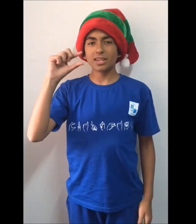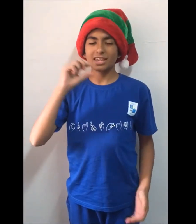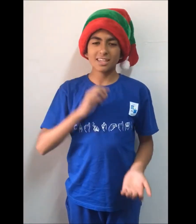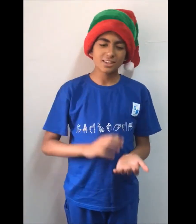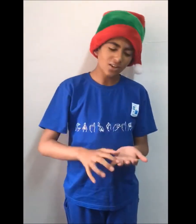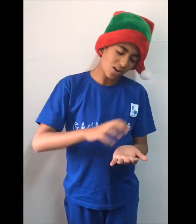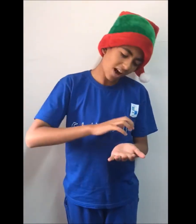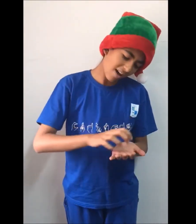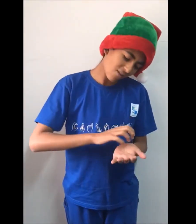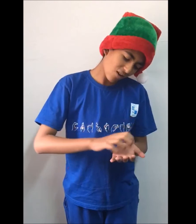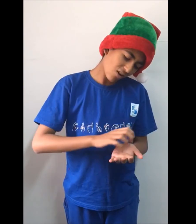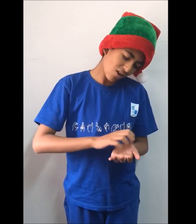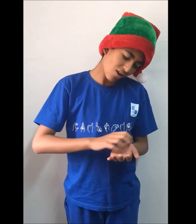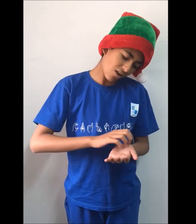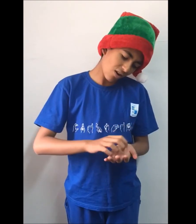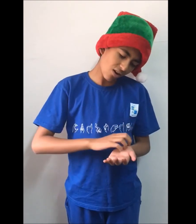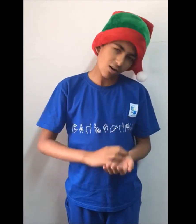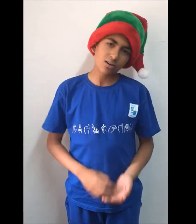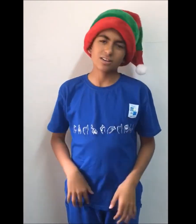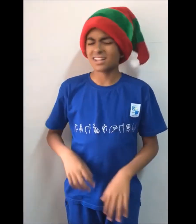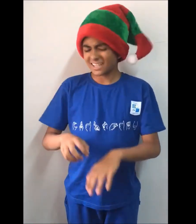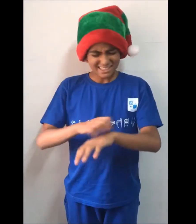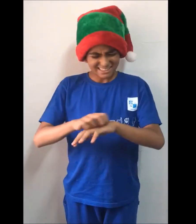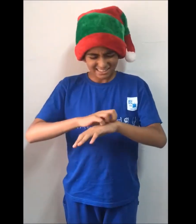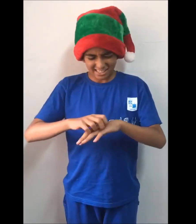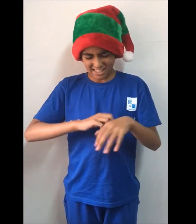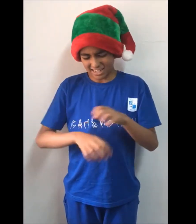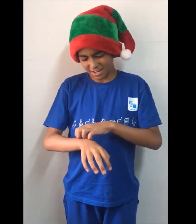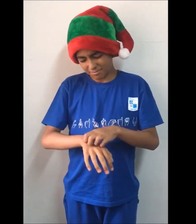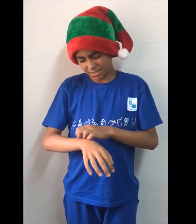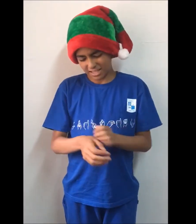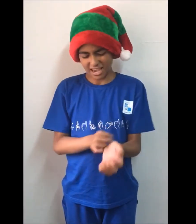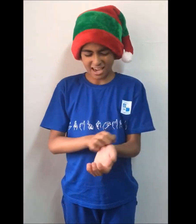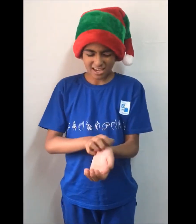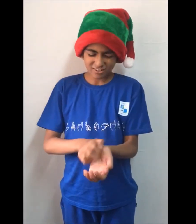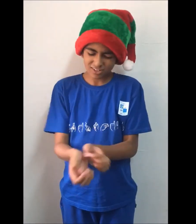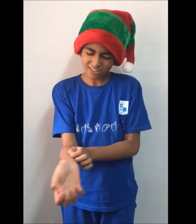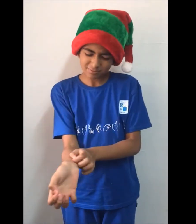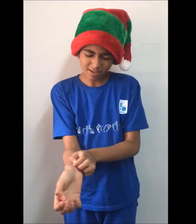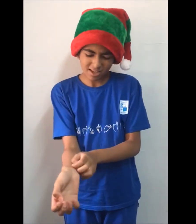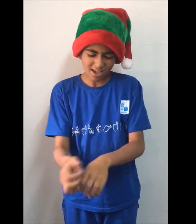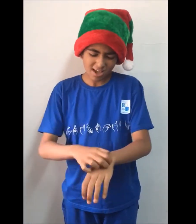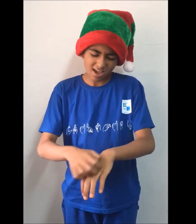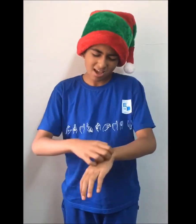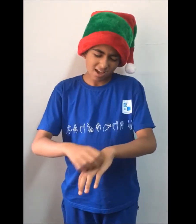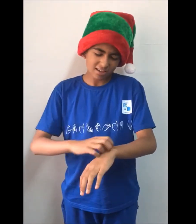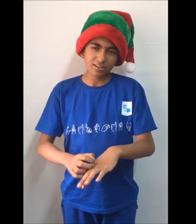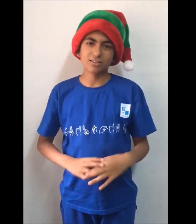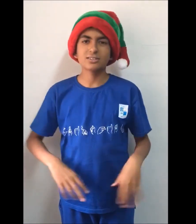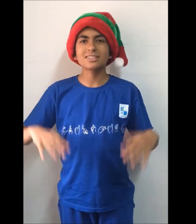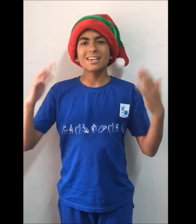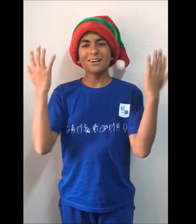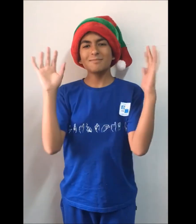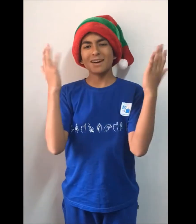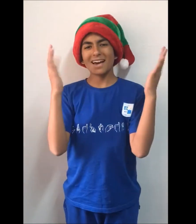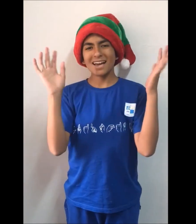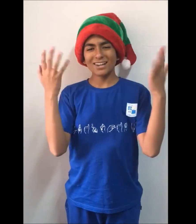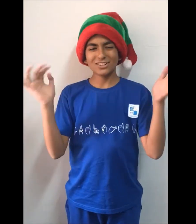jabón Se le picaron las manos Las manos de mi